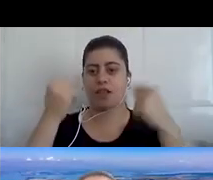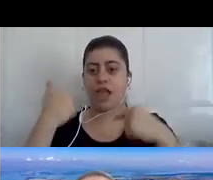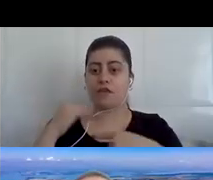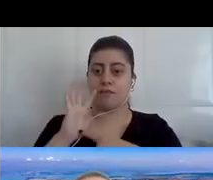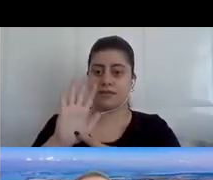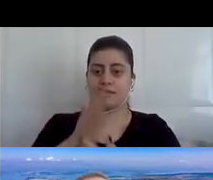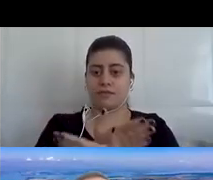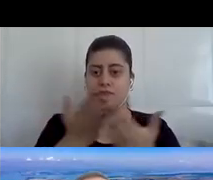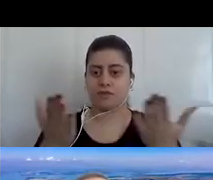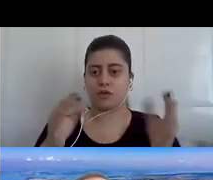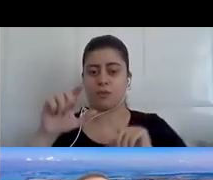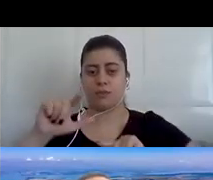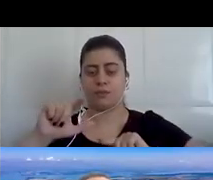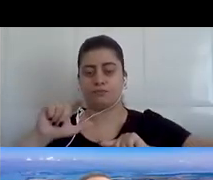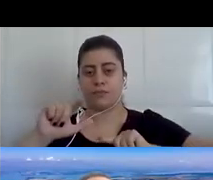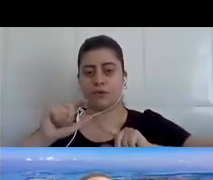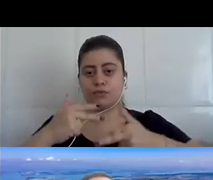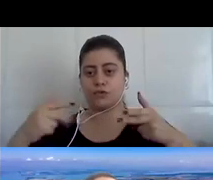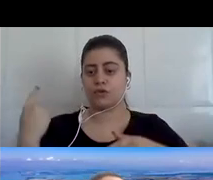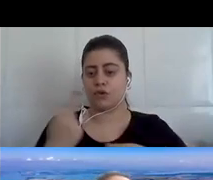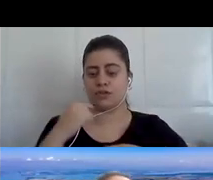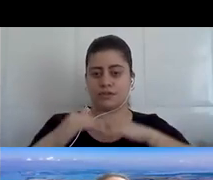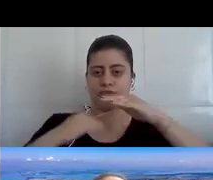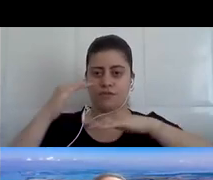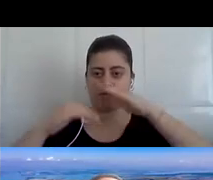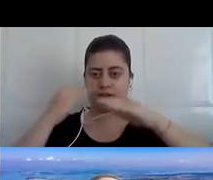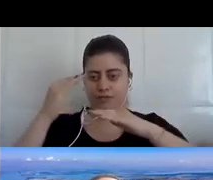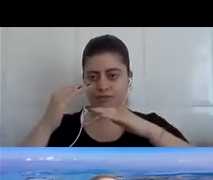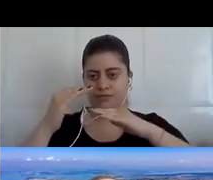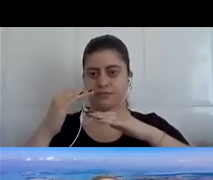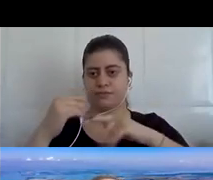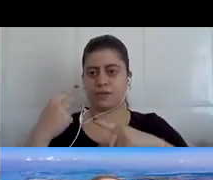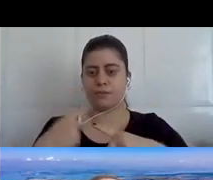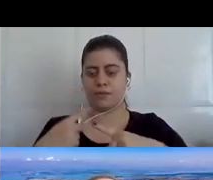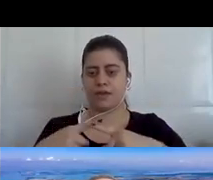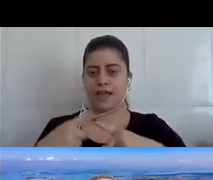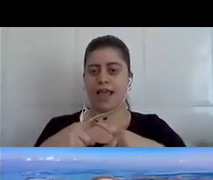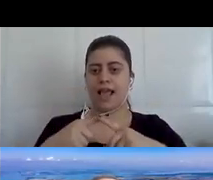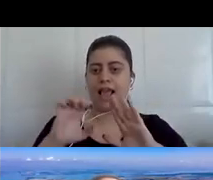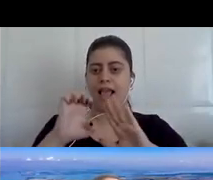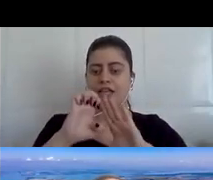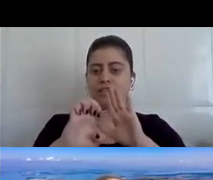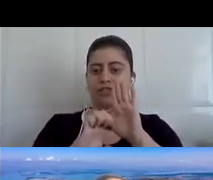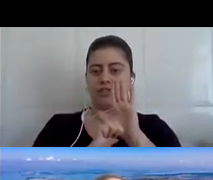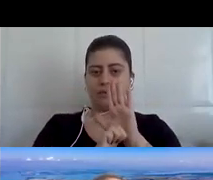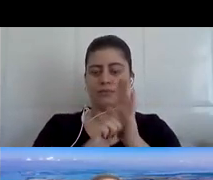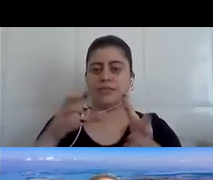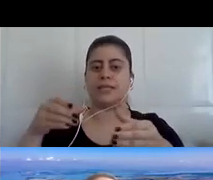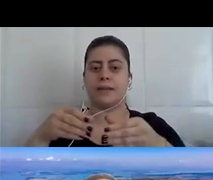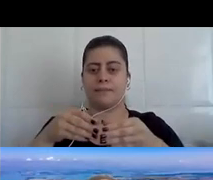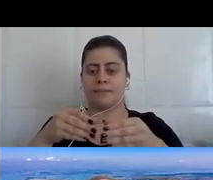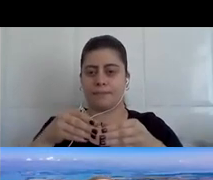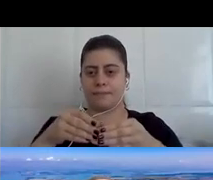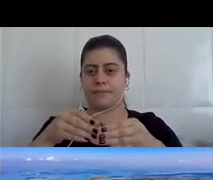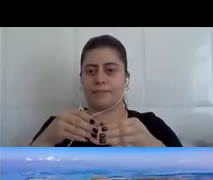uma parte de um trabalho que a gente está desenvolvendo na universidade, em razão de um edital que o Departamento de Extensão, de